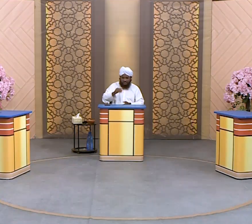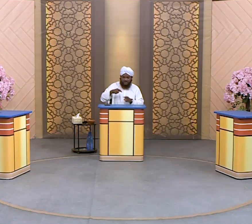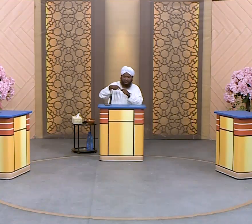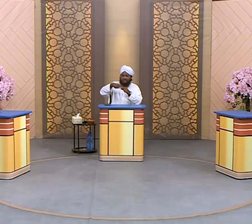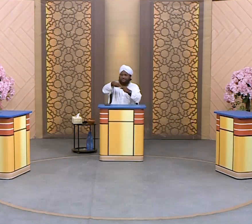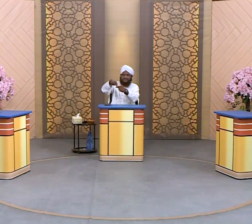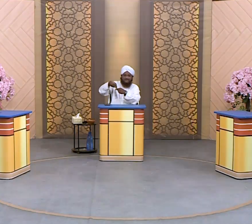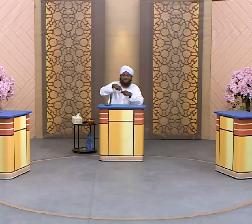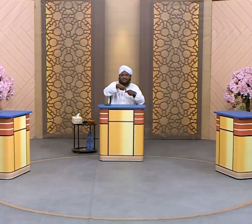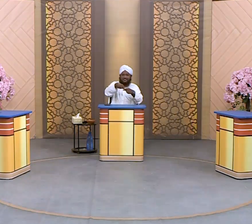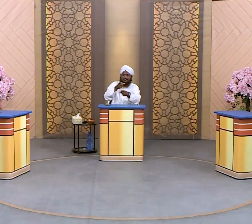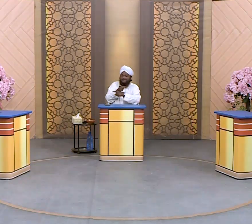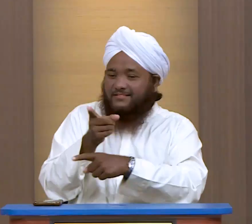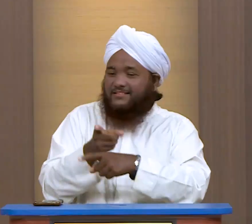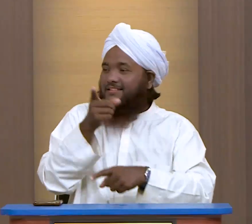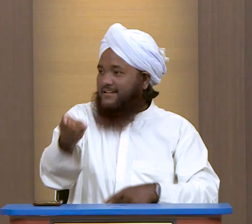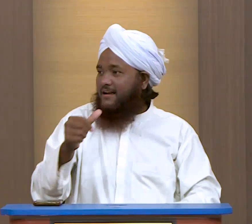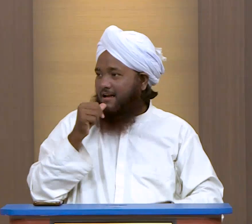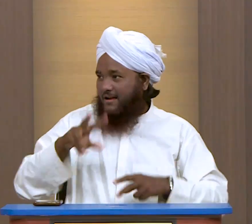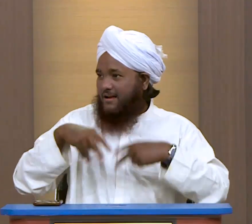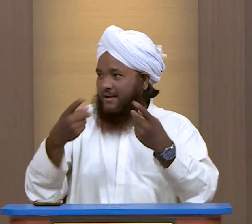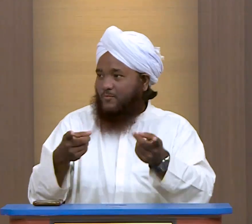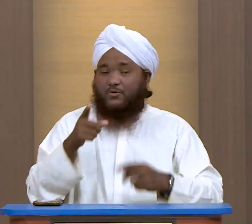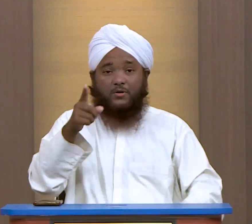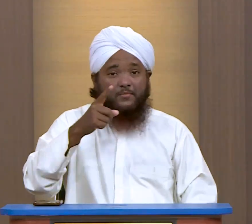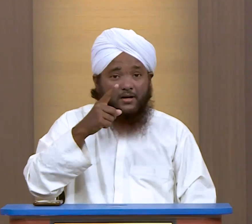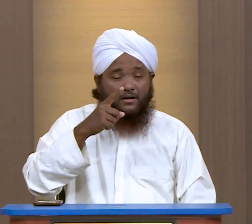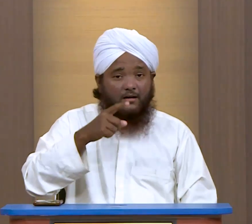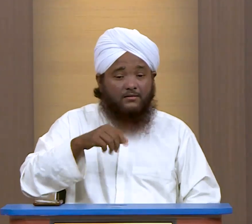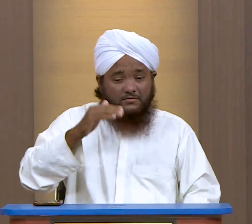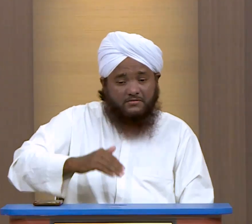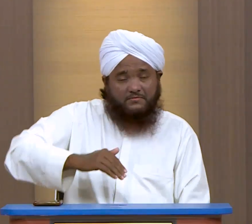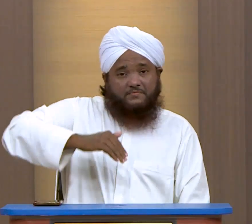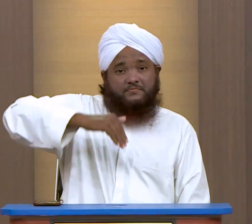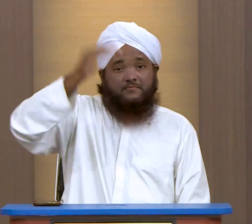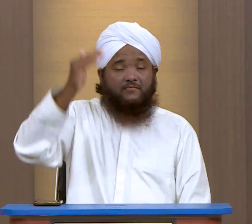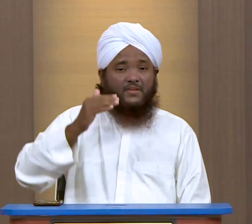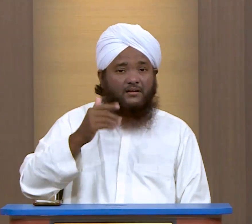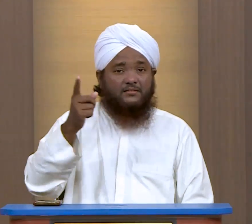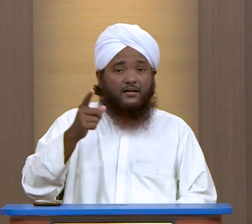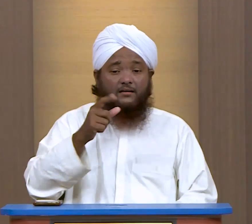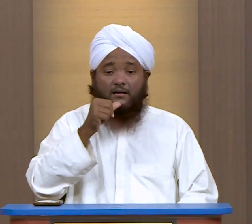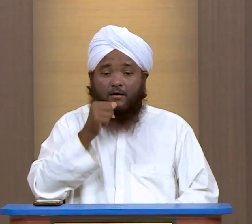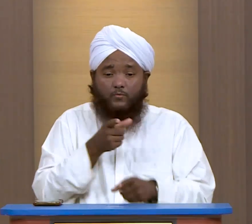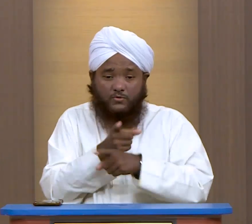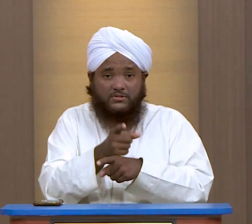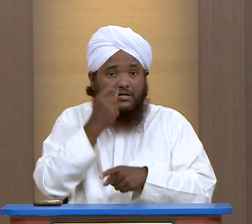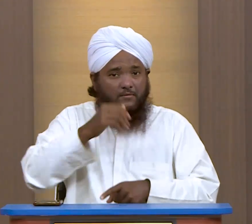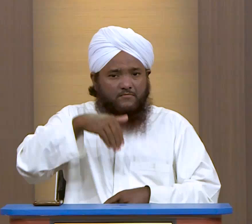کر چلنا سکھاتے ہیں اور پھر معاشرے میں سر اٹھا کر چلنے کے گر بتاتے ہیں۔ اگر ماں کے قدموں